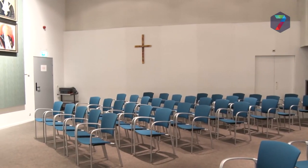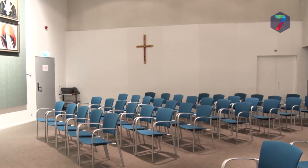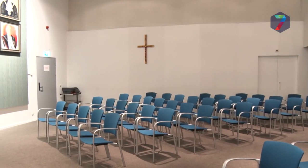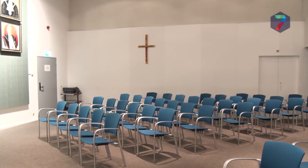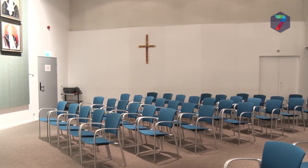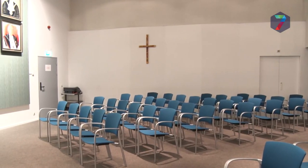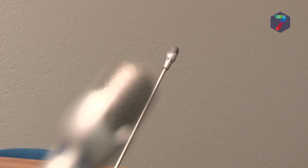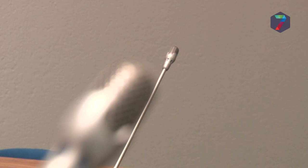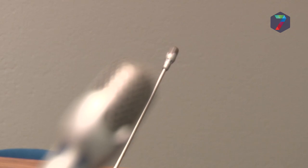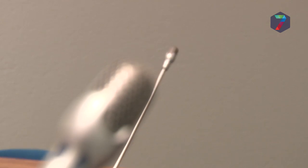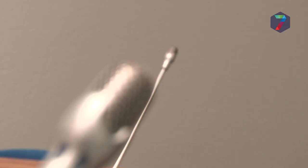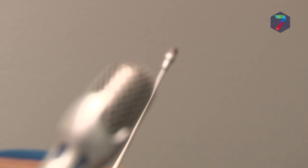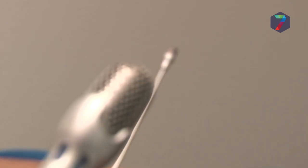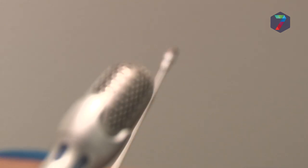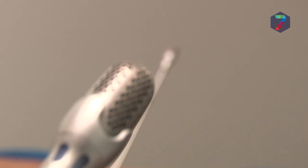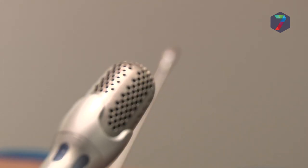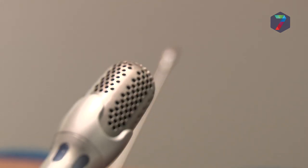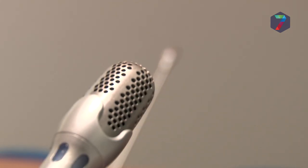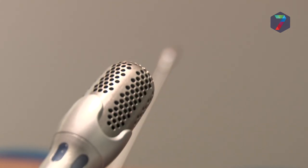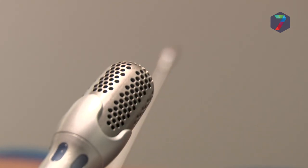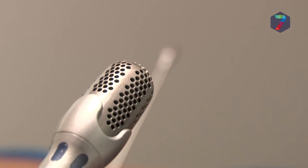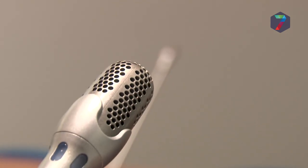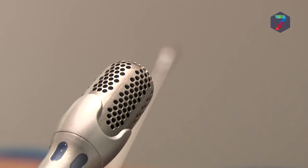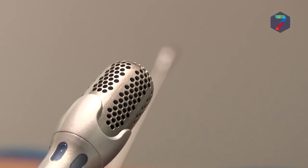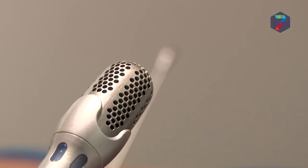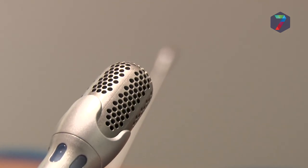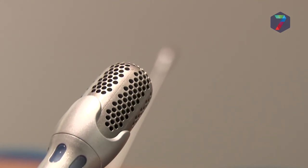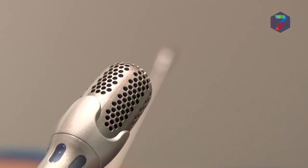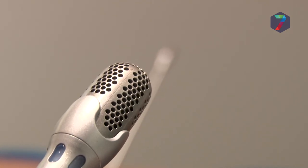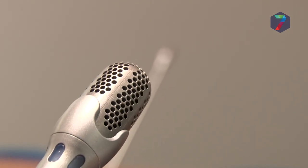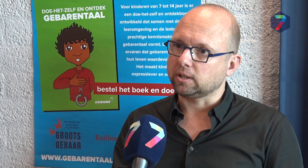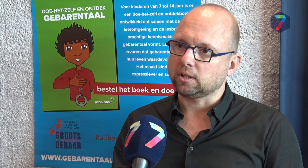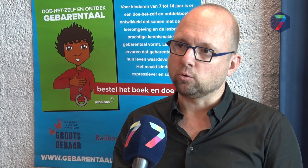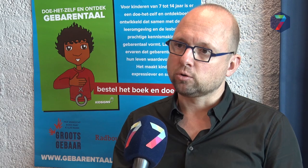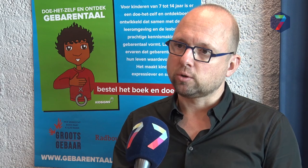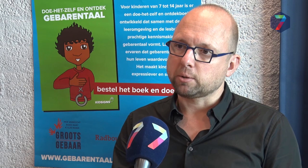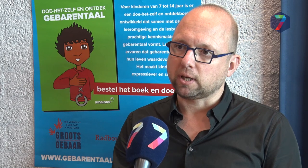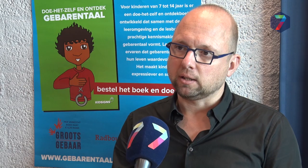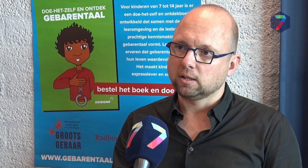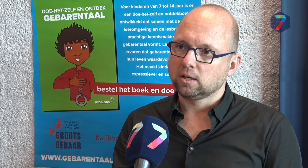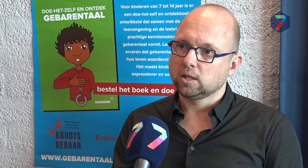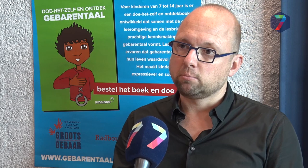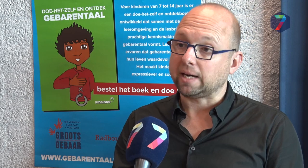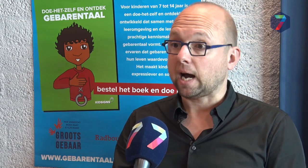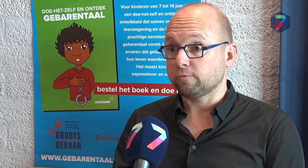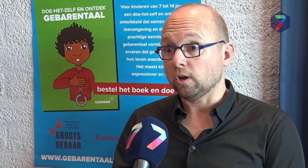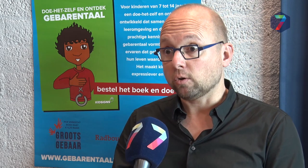getolkt. En in die lezing ga ik wat vertellen over mijn expertise, wat ik aan onderzoek heb gedaan. Maar ik ga vooral ook